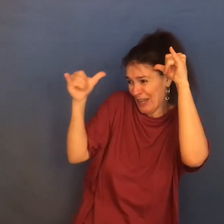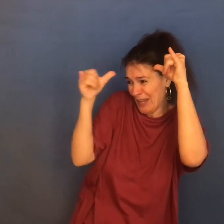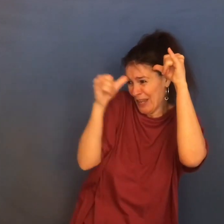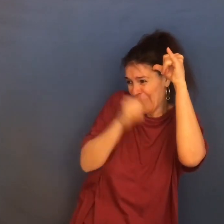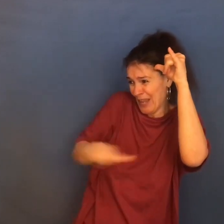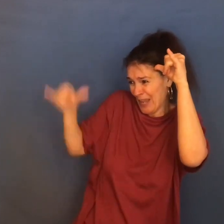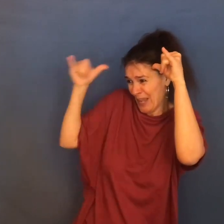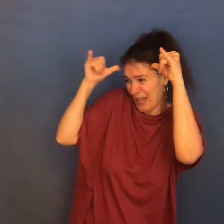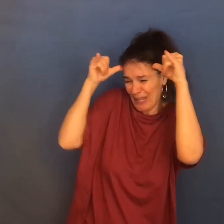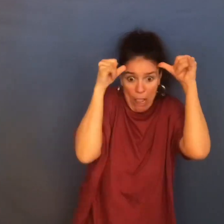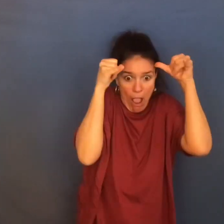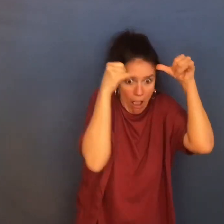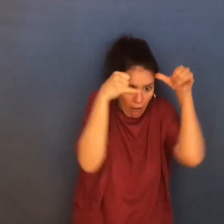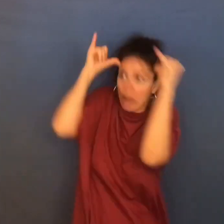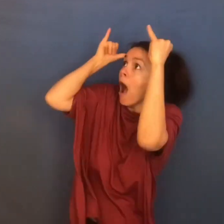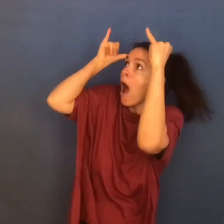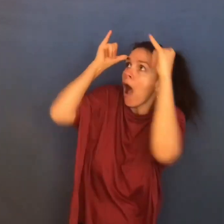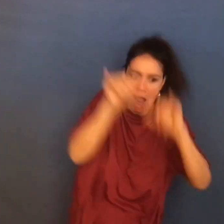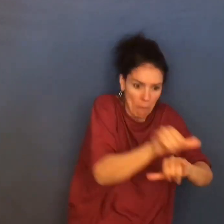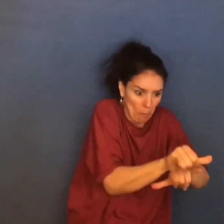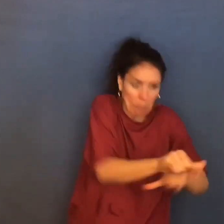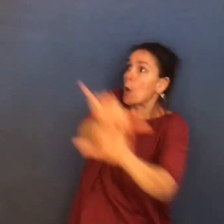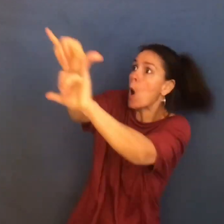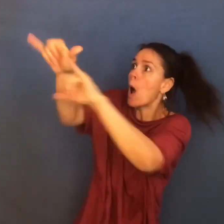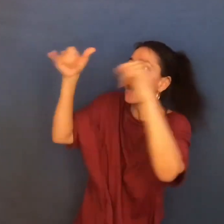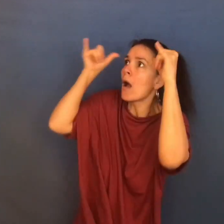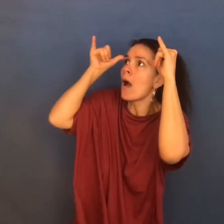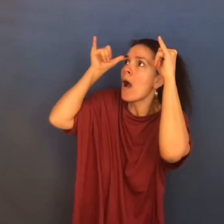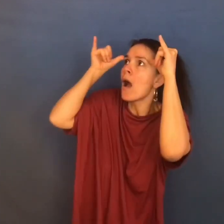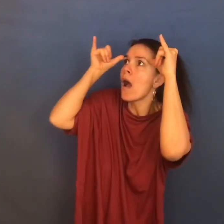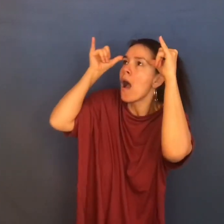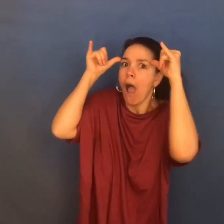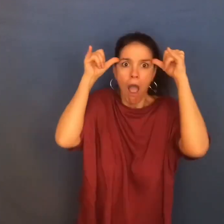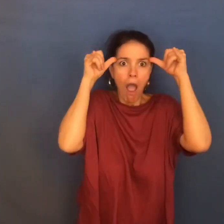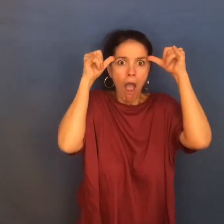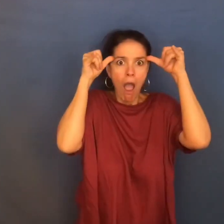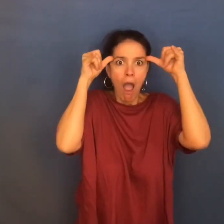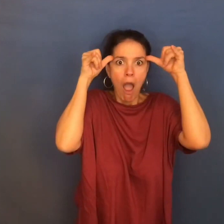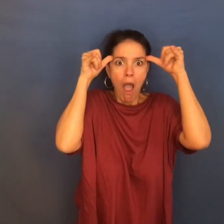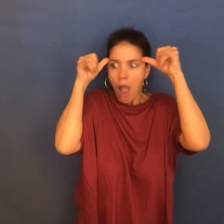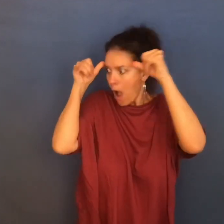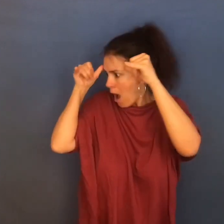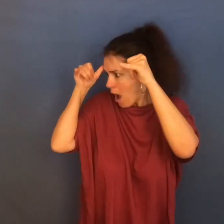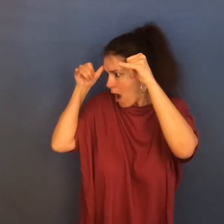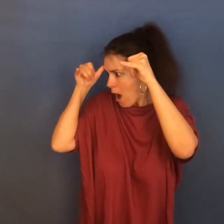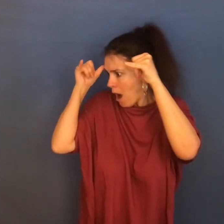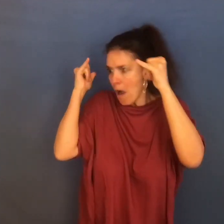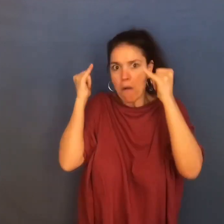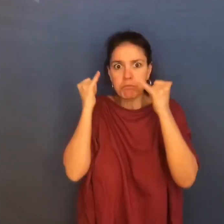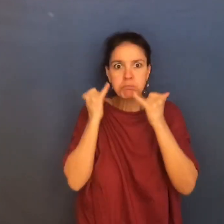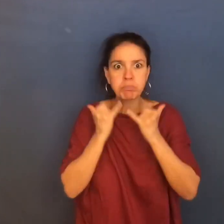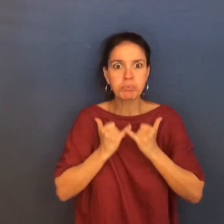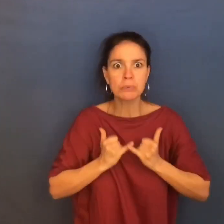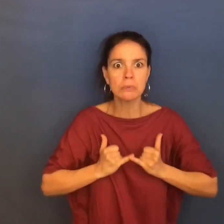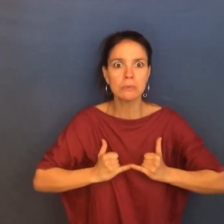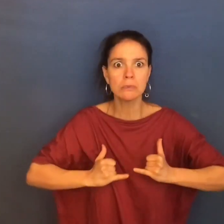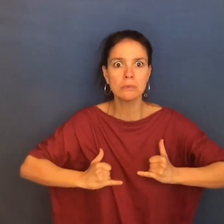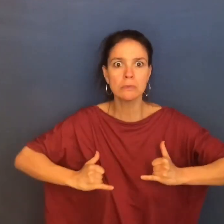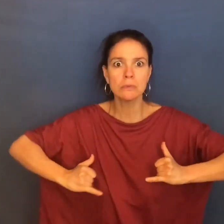Mais quel idiot! S'exclama la vache. Quand tout à coup, à la grande surprise de la vache et de la poupée,